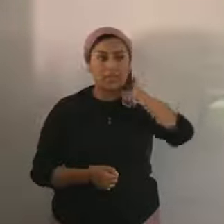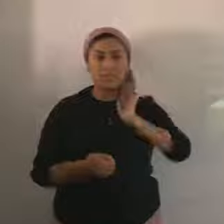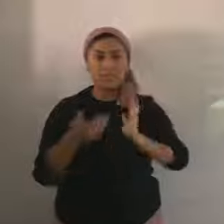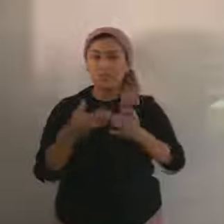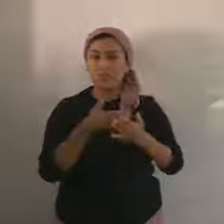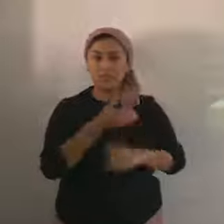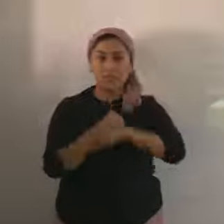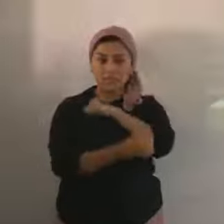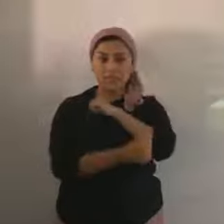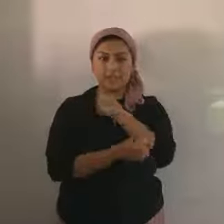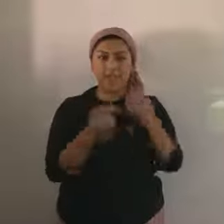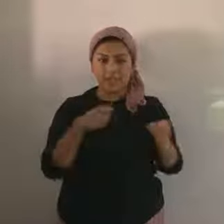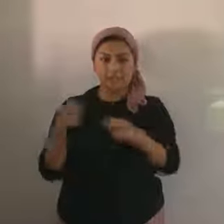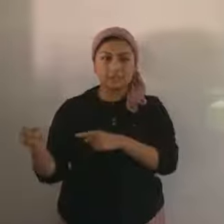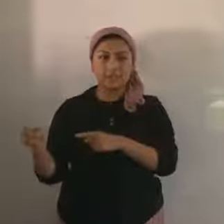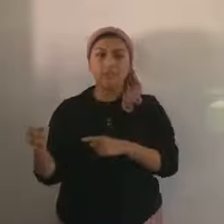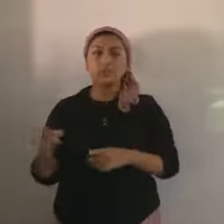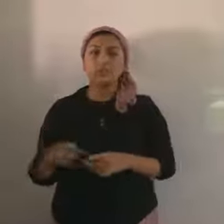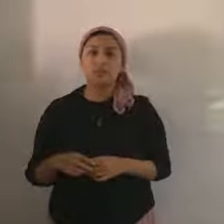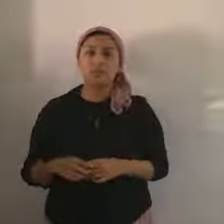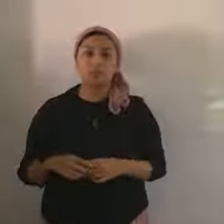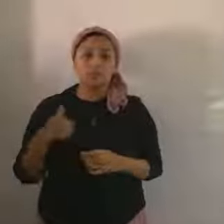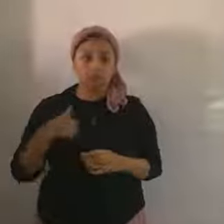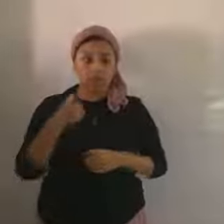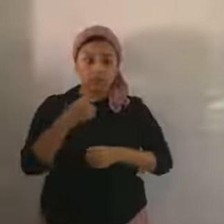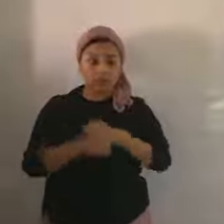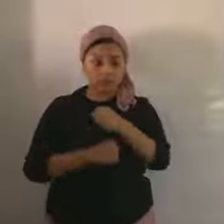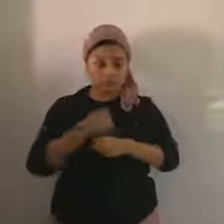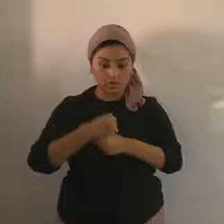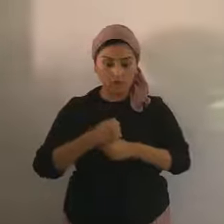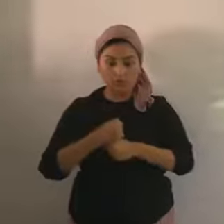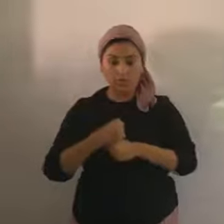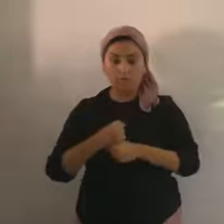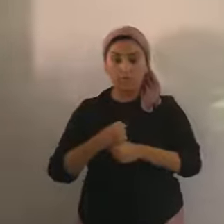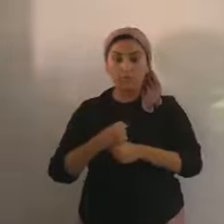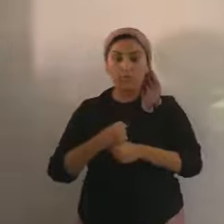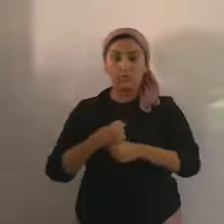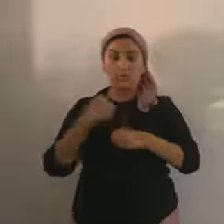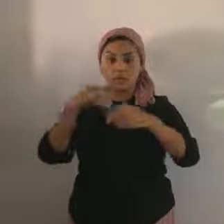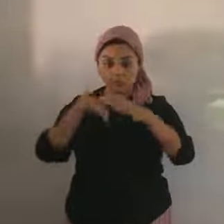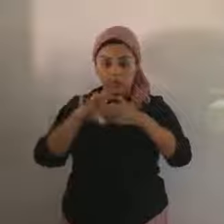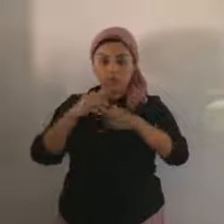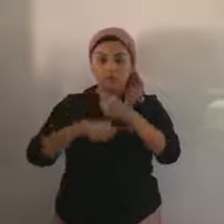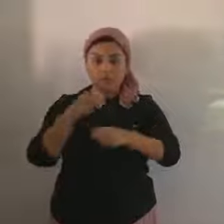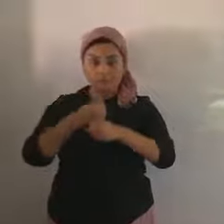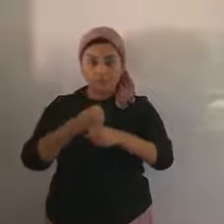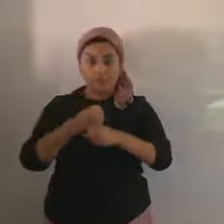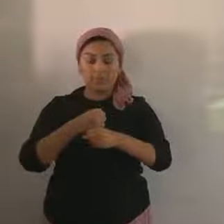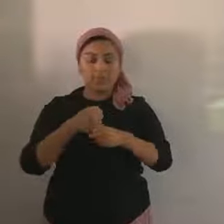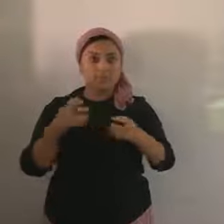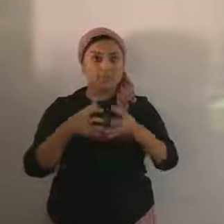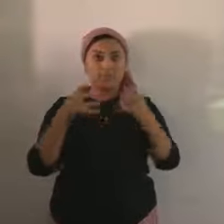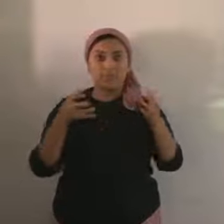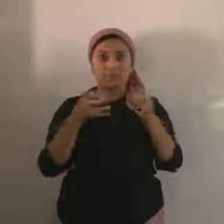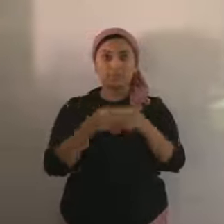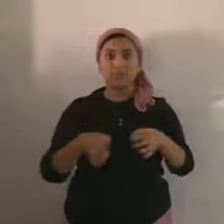Pesaj. Y estamos en un año, por así decirlo, vamos a entrar en un año súper